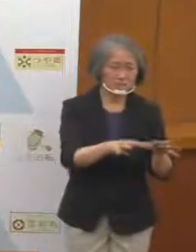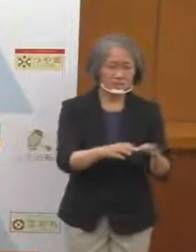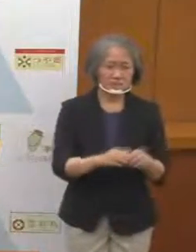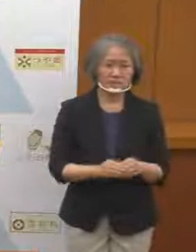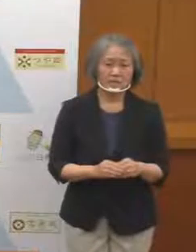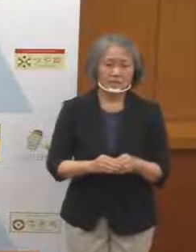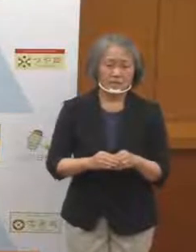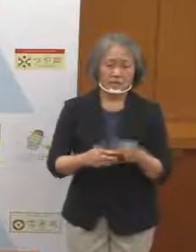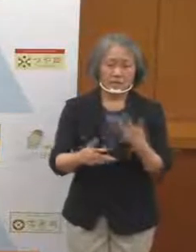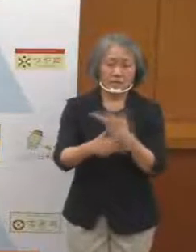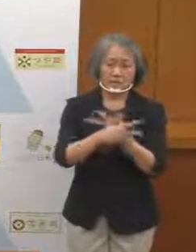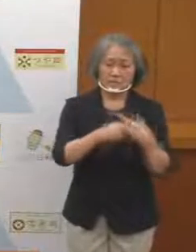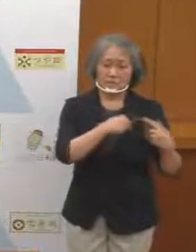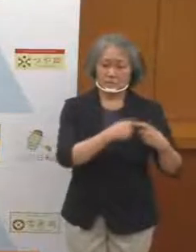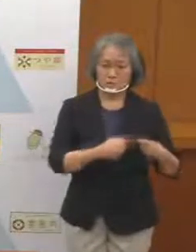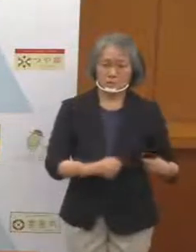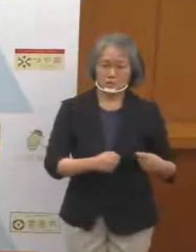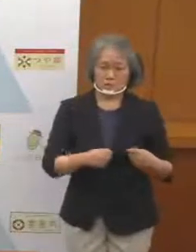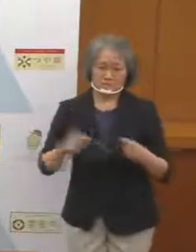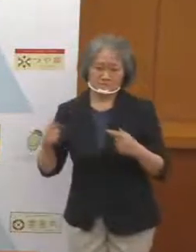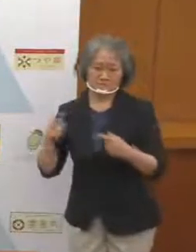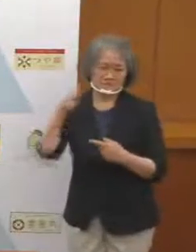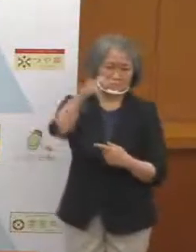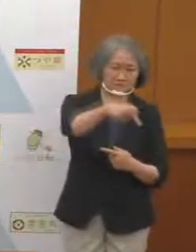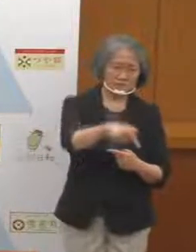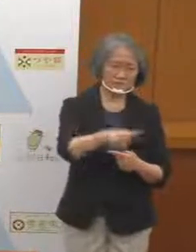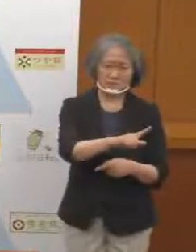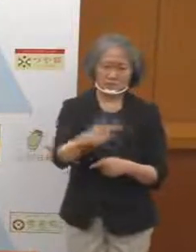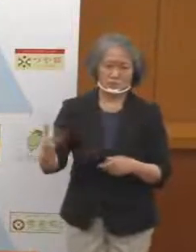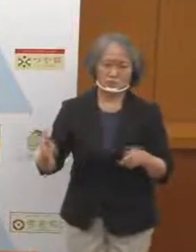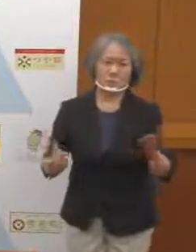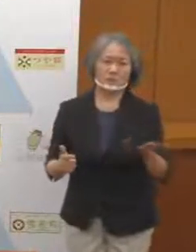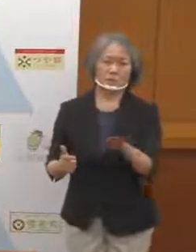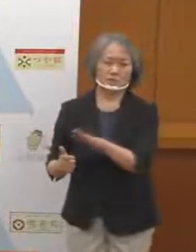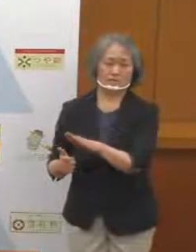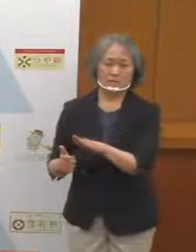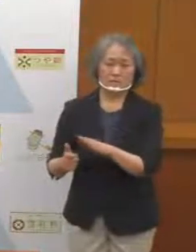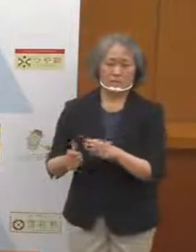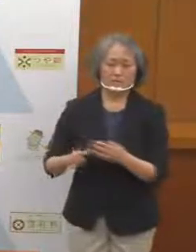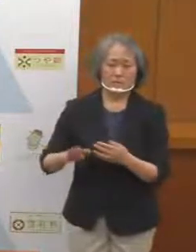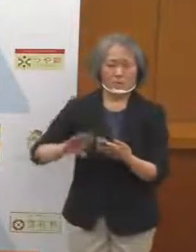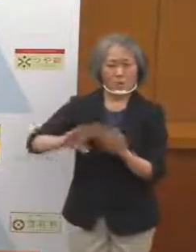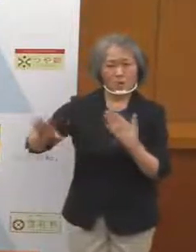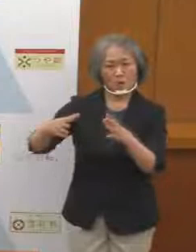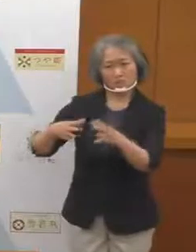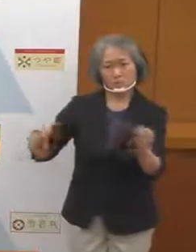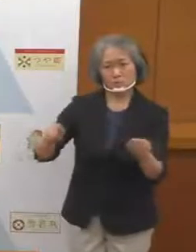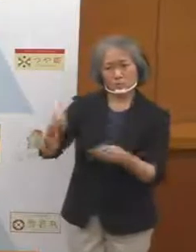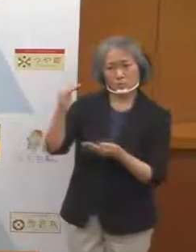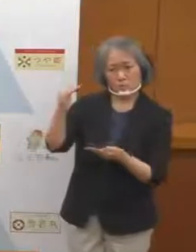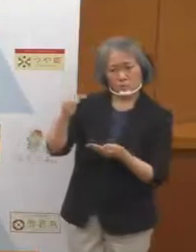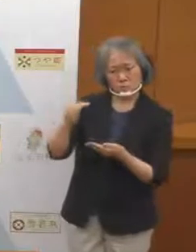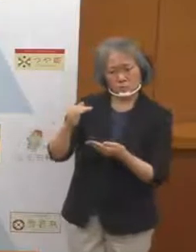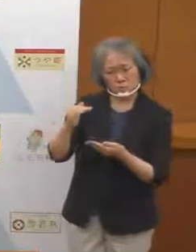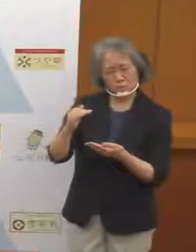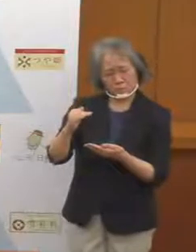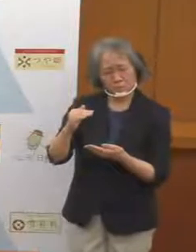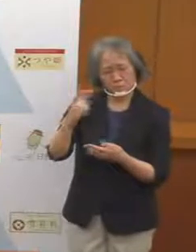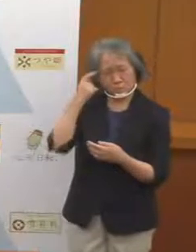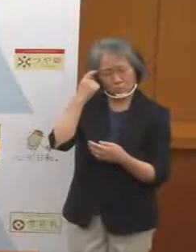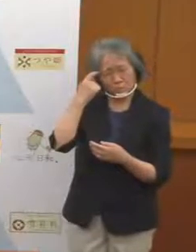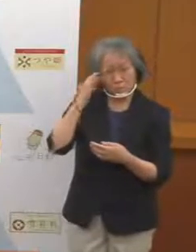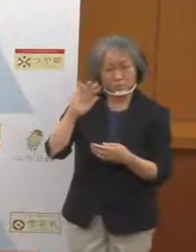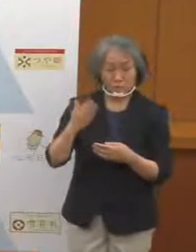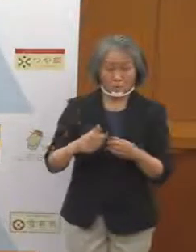よその国の蛮行だという風に見ていたわけなんですけれども我が国で